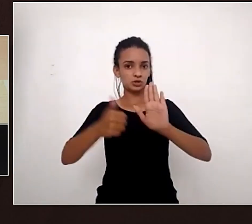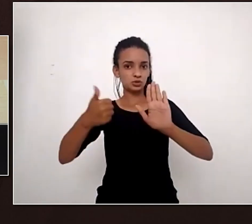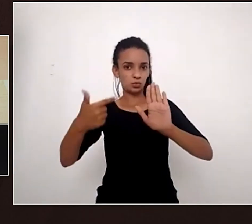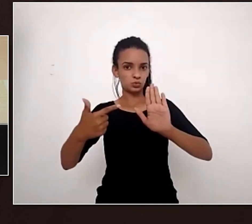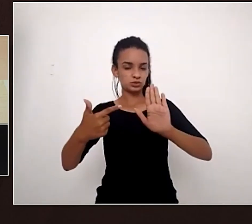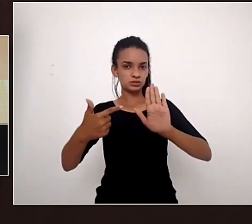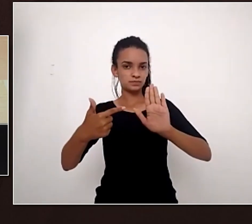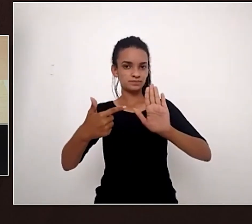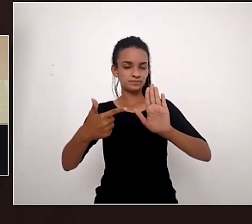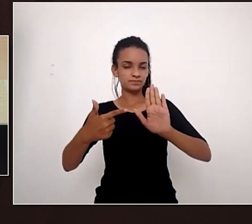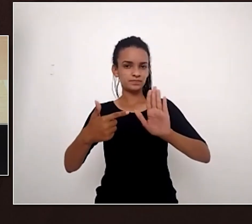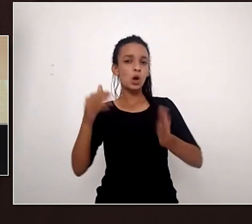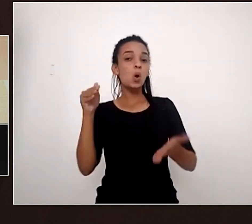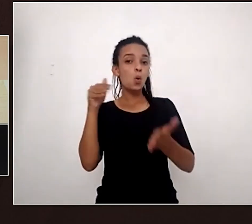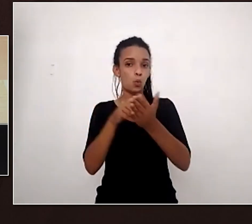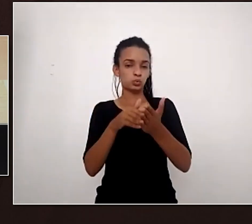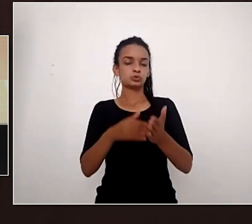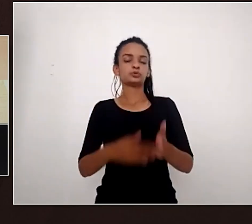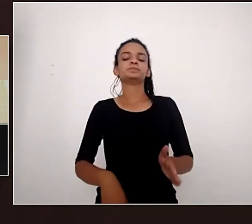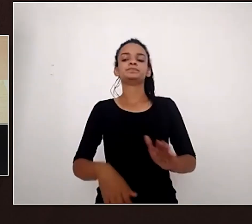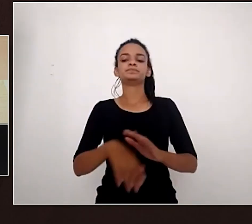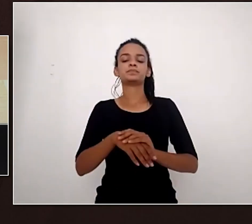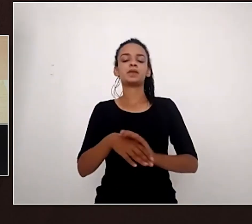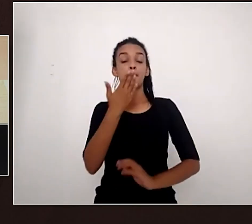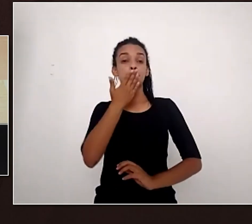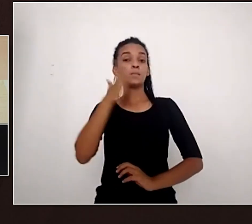bom? Prometo que vou terminar aqui.